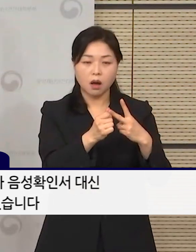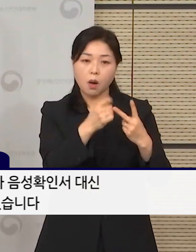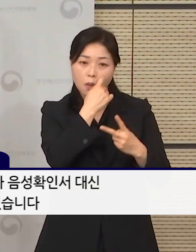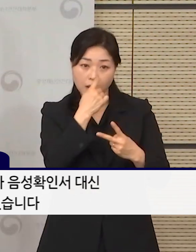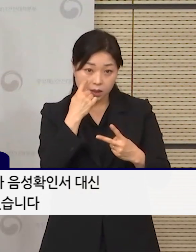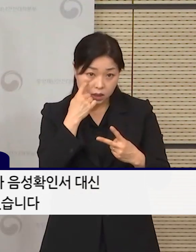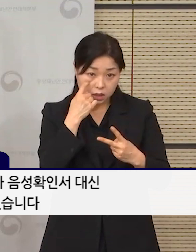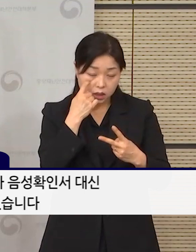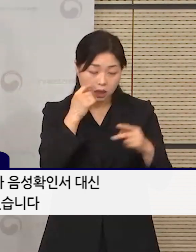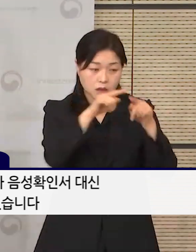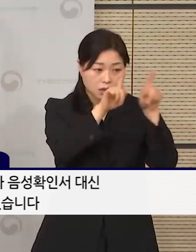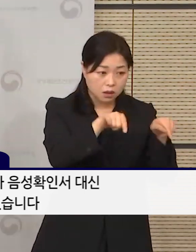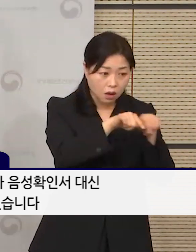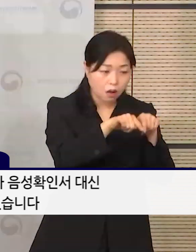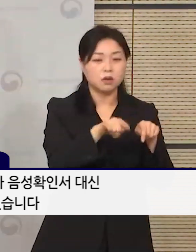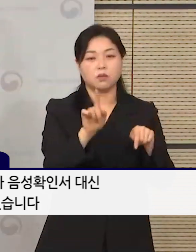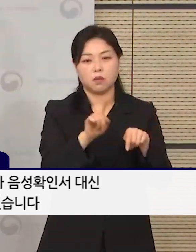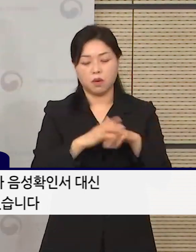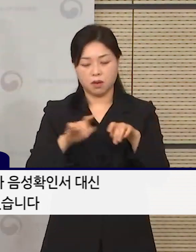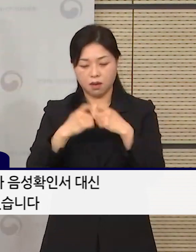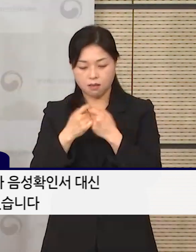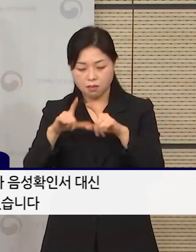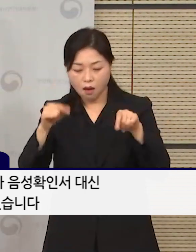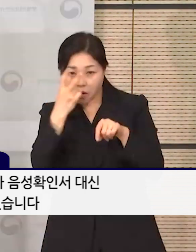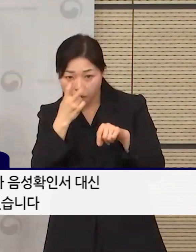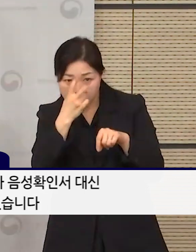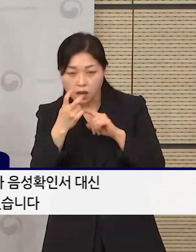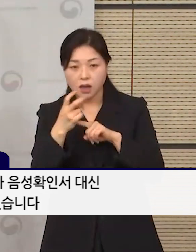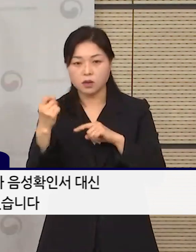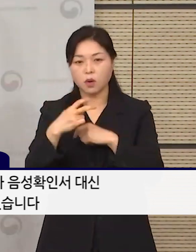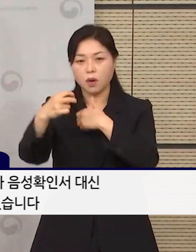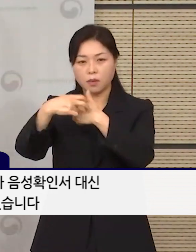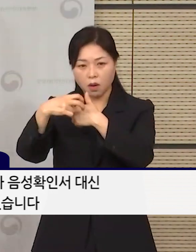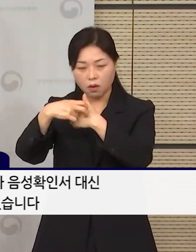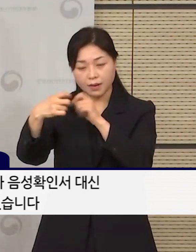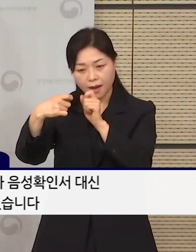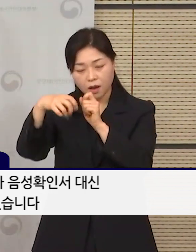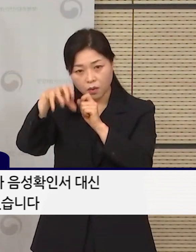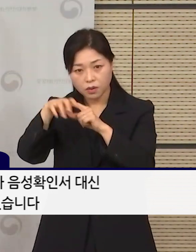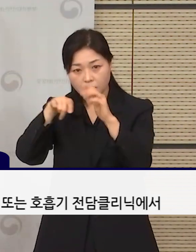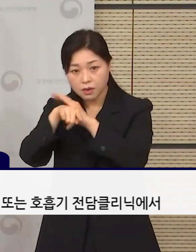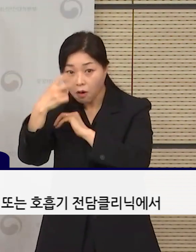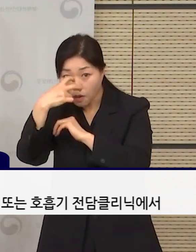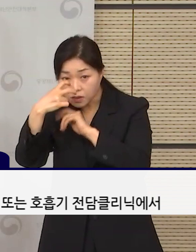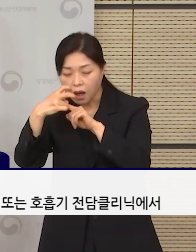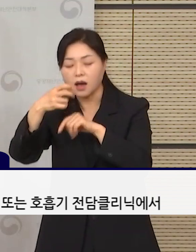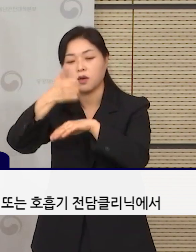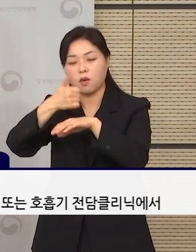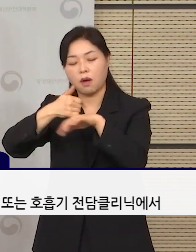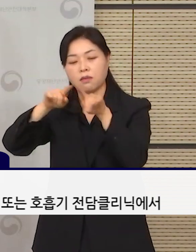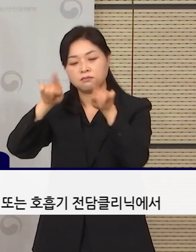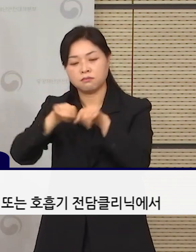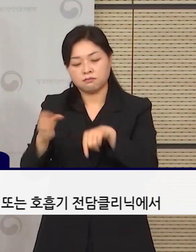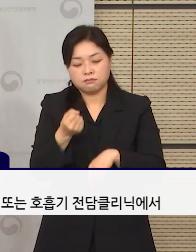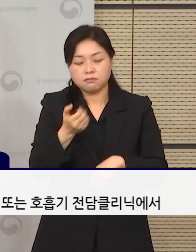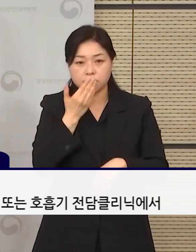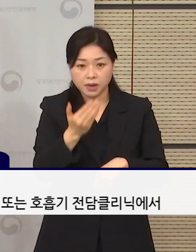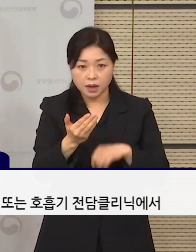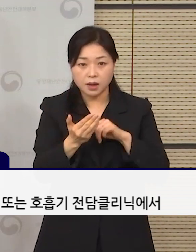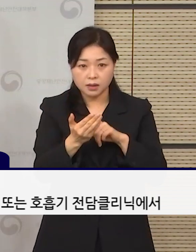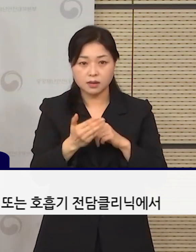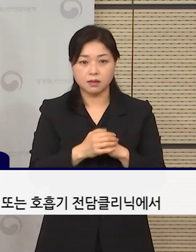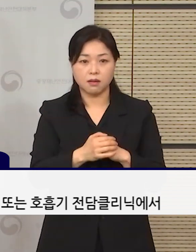확인서 대신 자가 검사 키트 또는 신속 항원 검사로 대체하게 되어 있습니다. 유효기간은